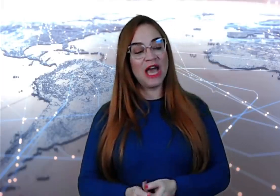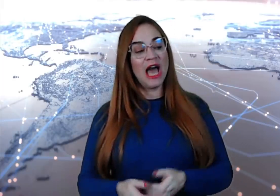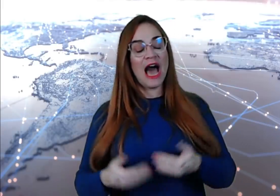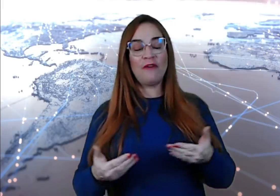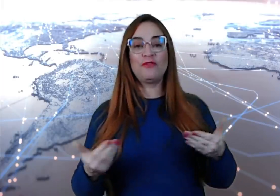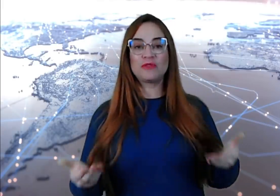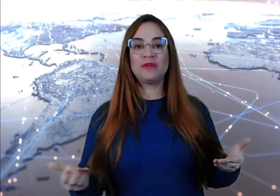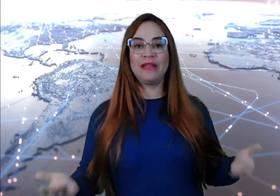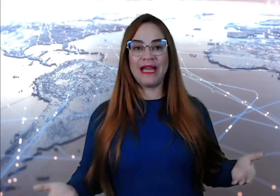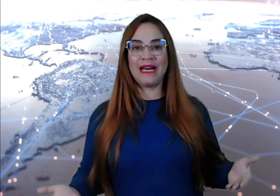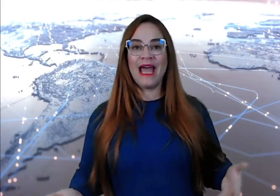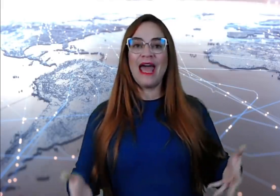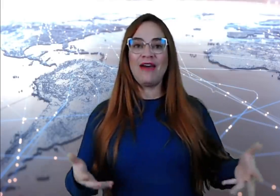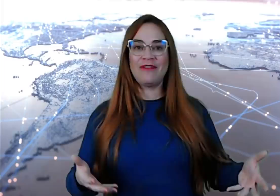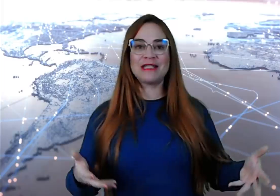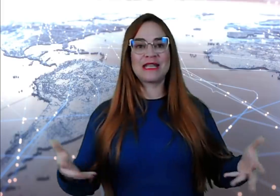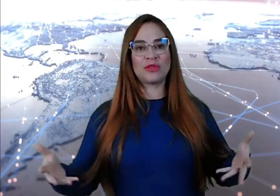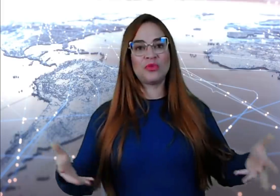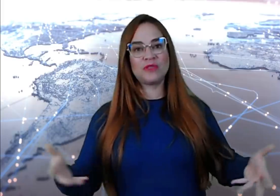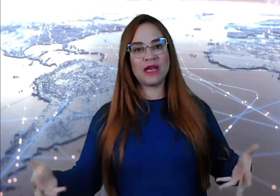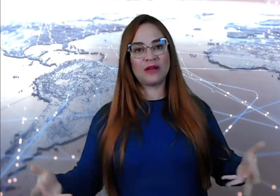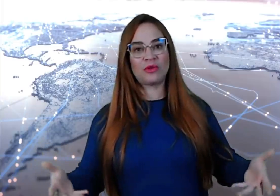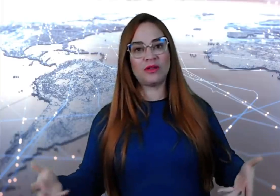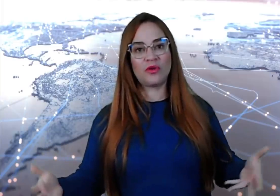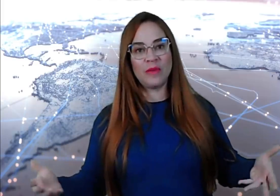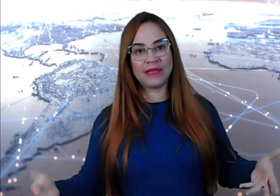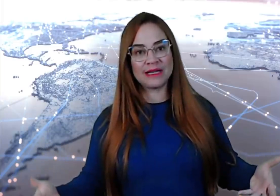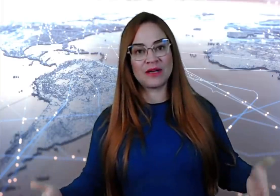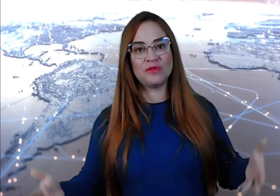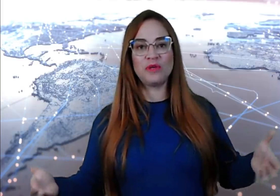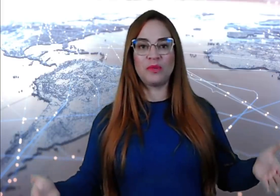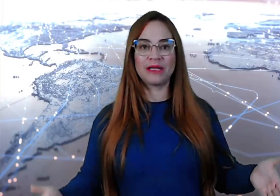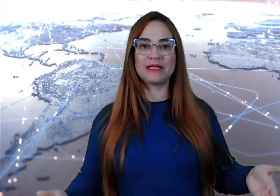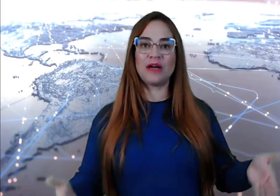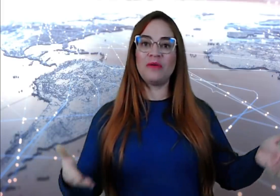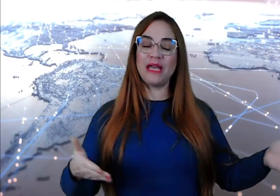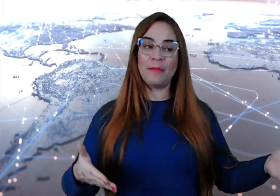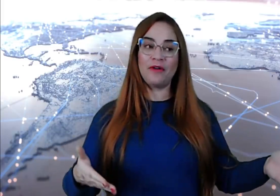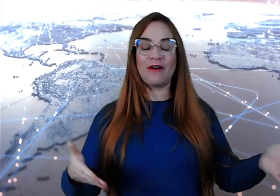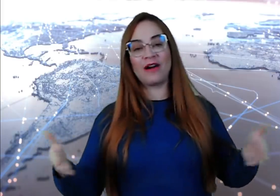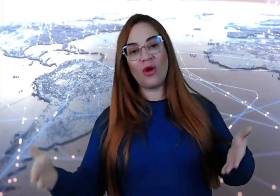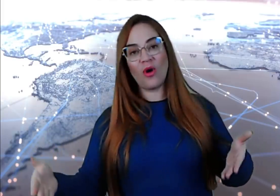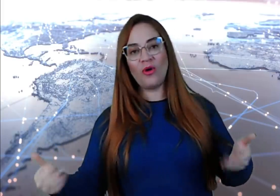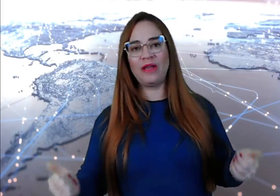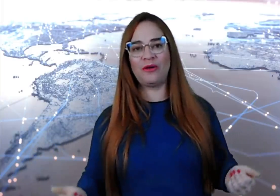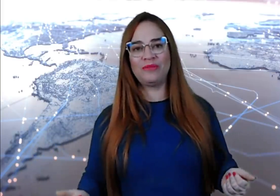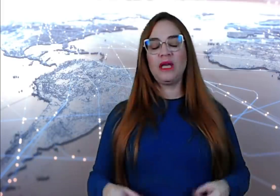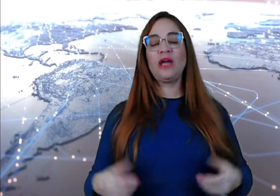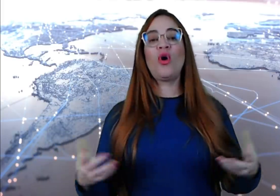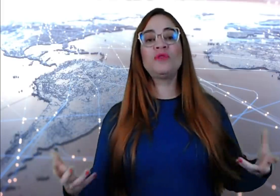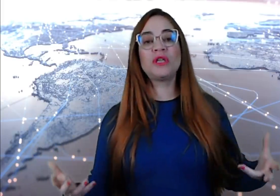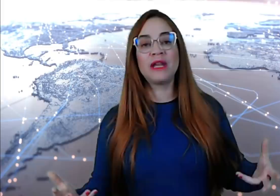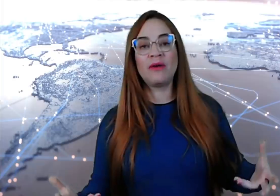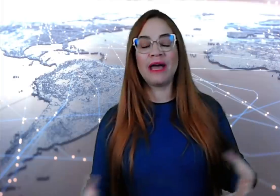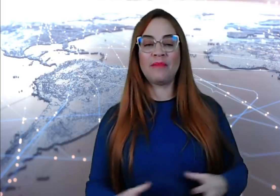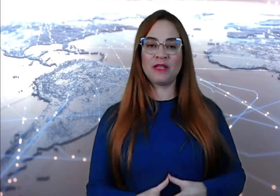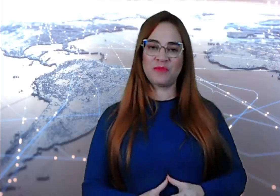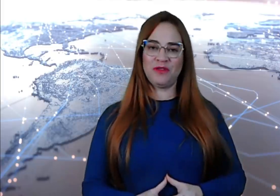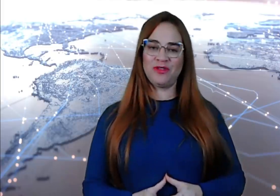A função dele é ver se está tudo certo com a documentação de importação e aprovar ou não. E como já não era mais possível